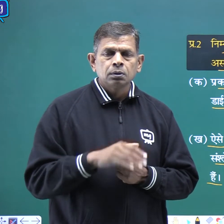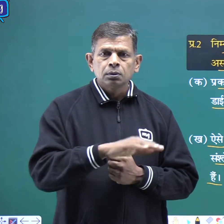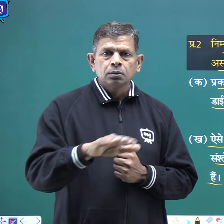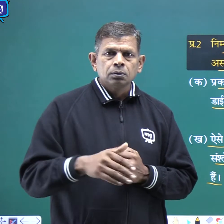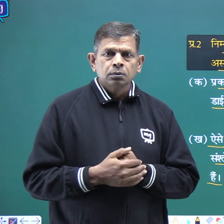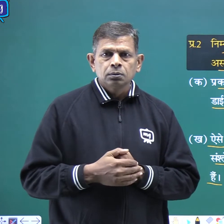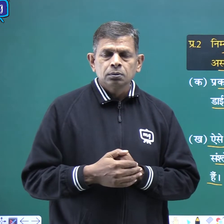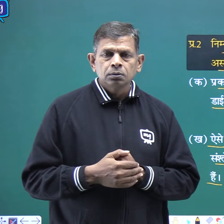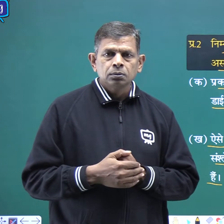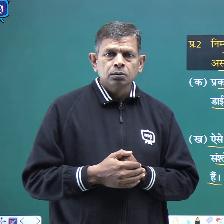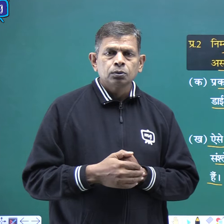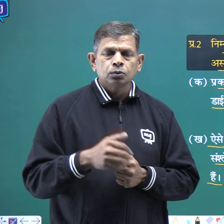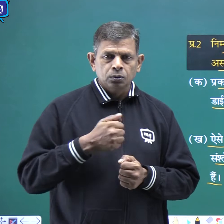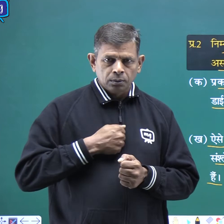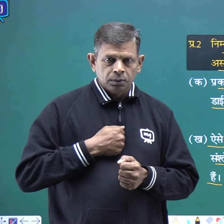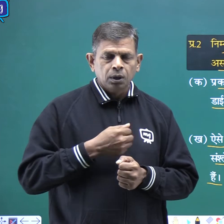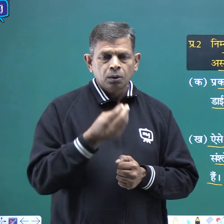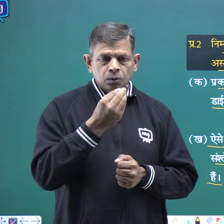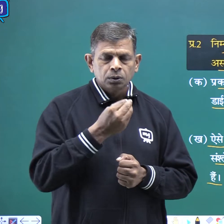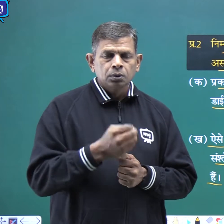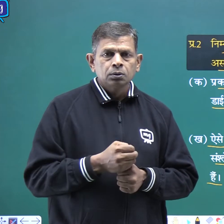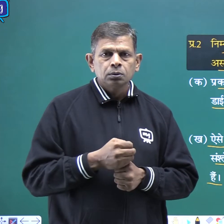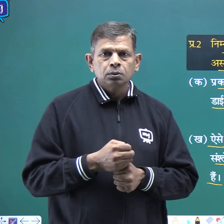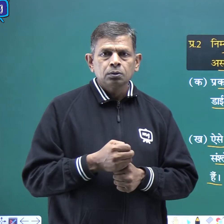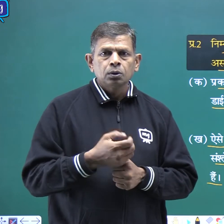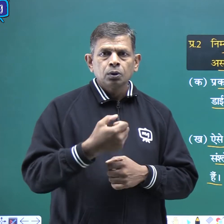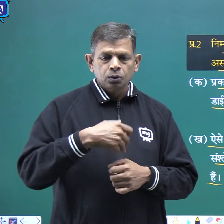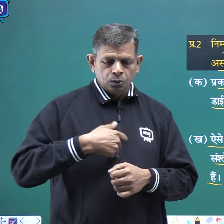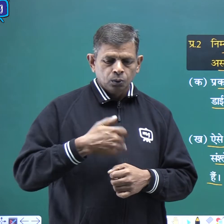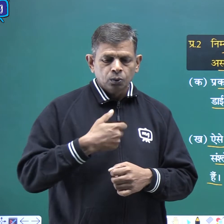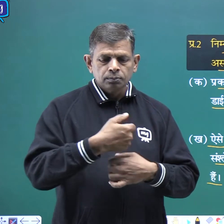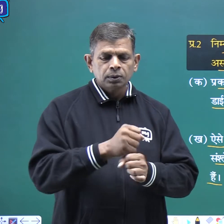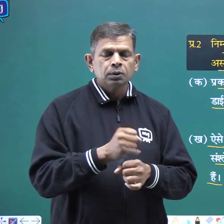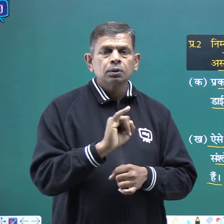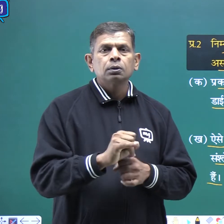बच्चों, जो अपना भोजन स्वयं बनाते हैं